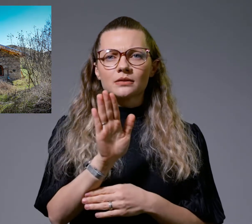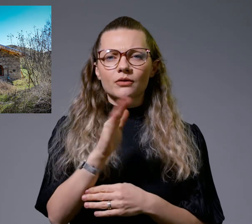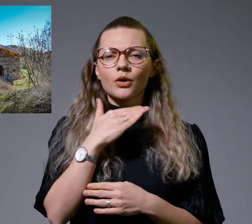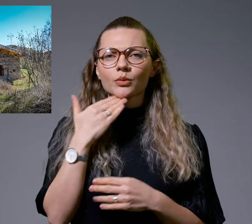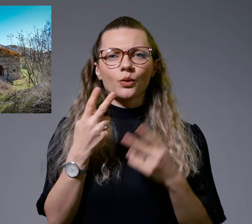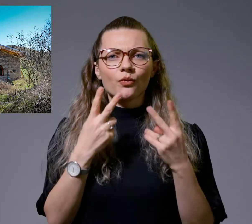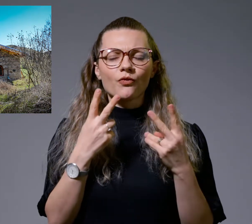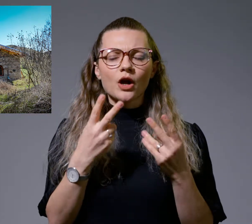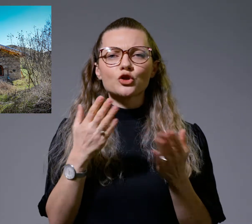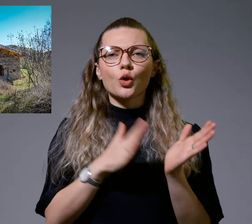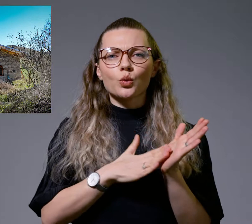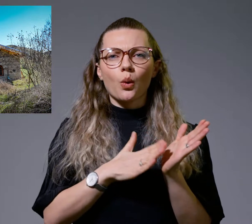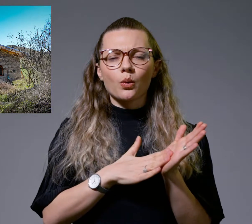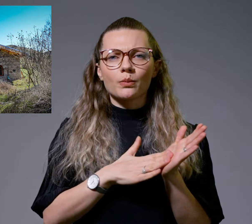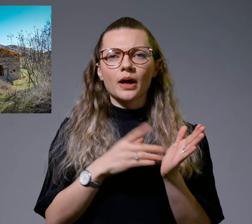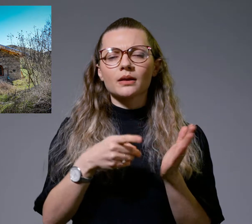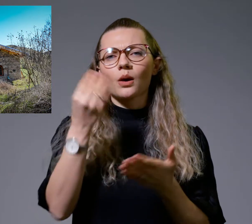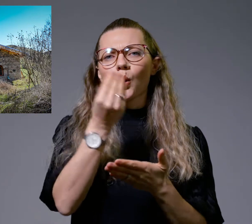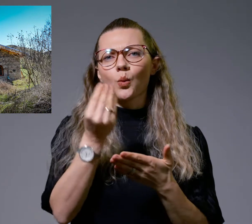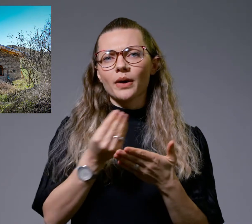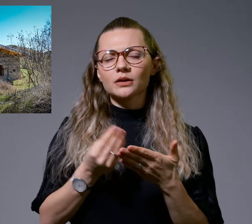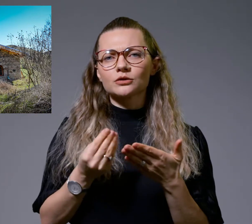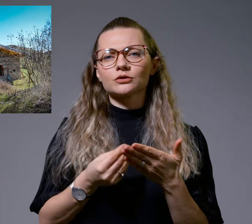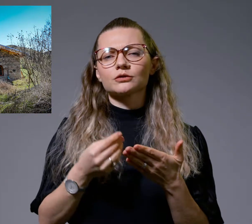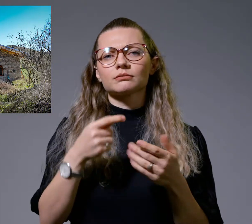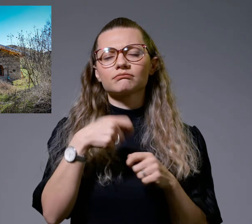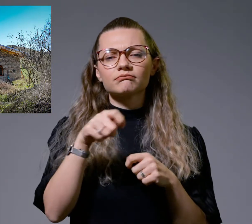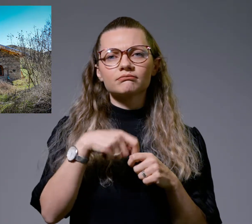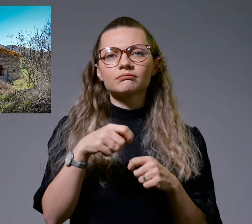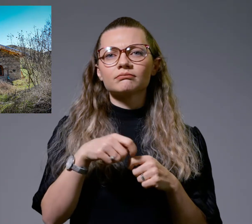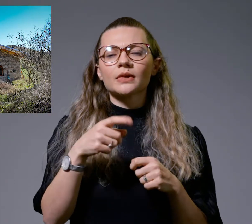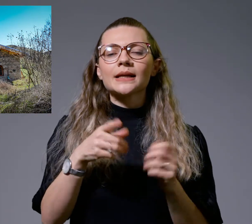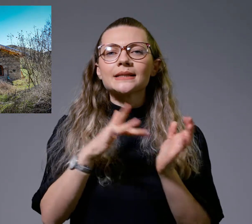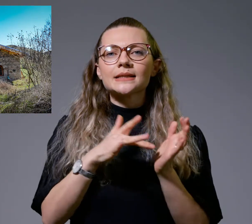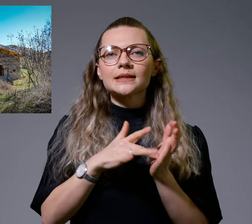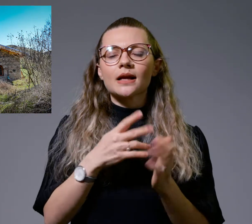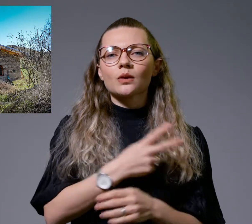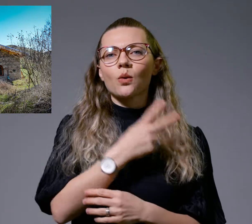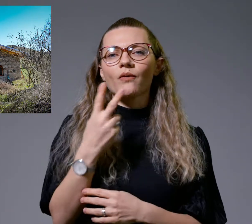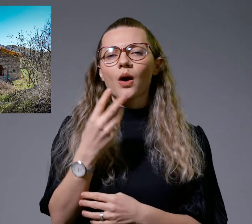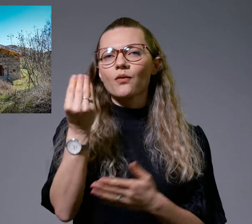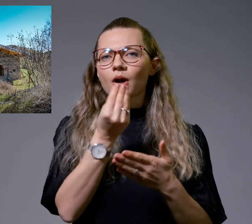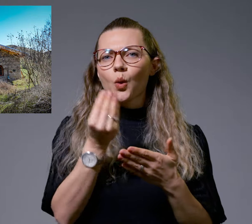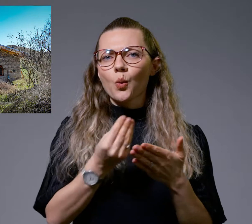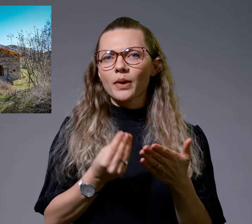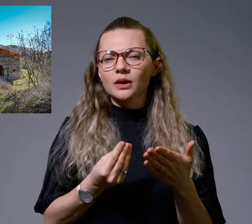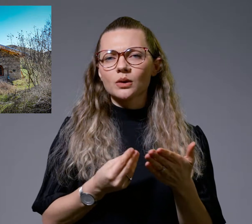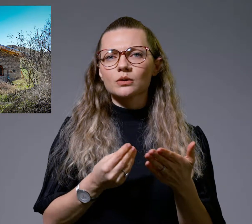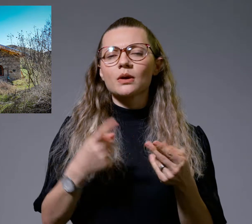значаен документ од уметничкото творештво на средновековната уметност, палеолошки